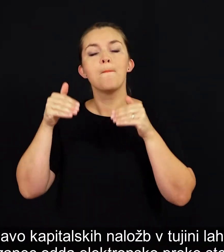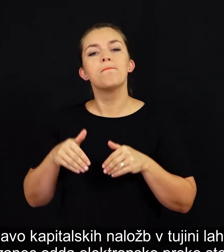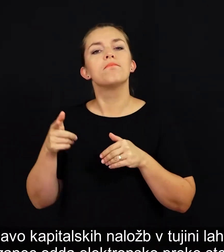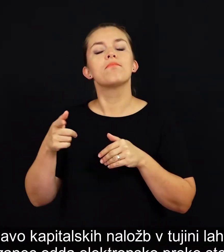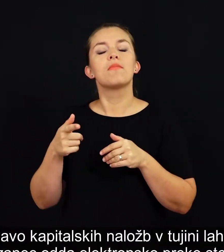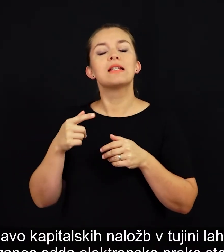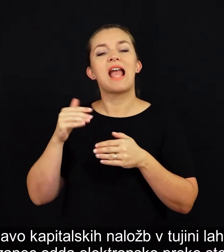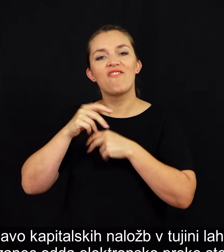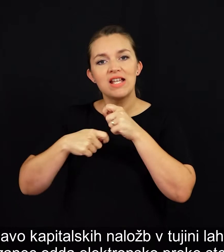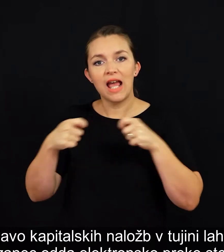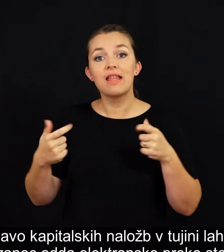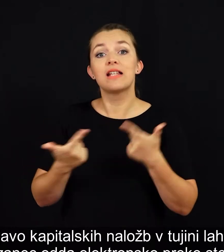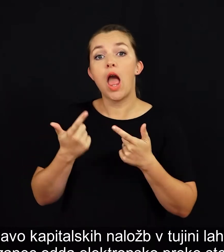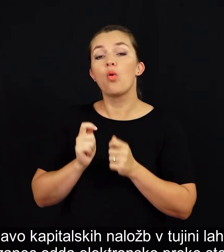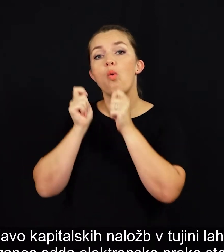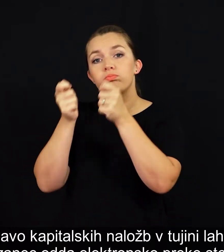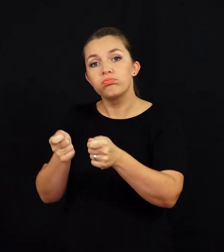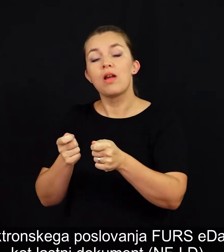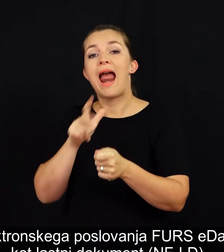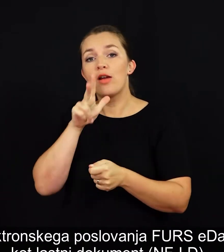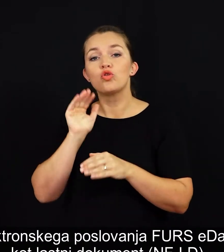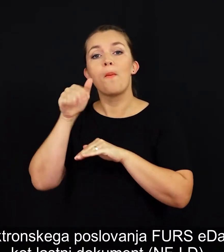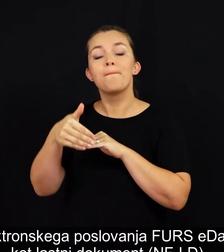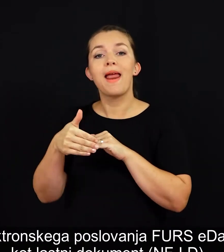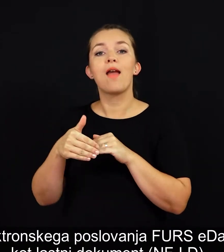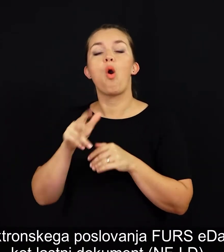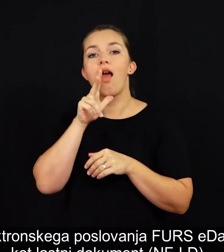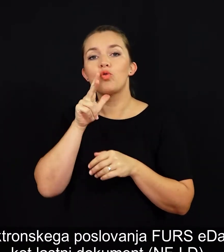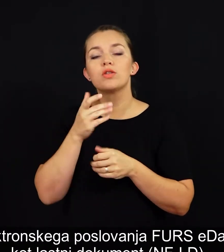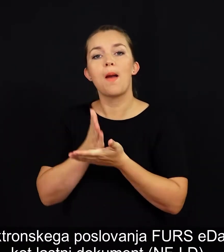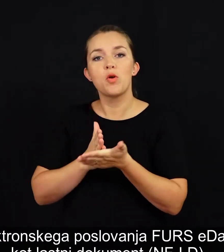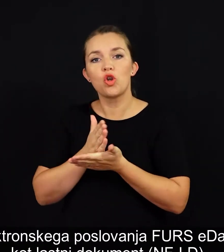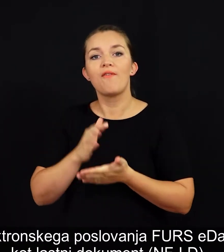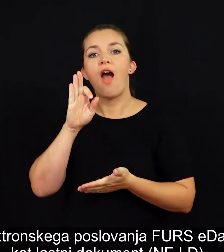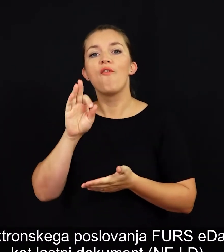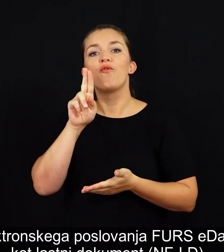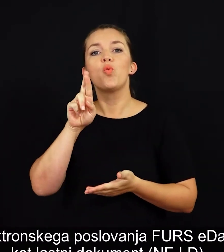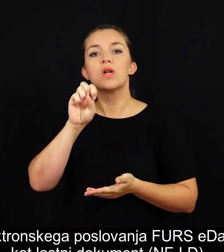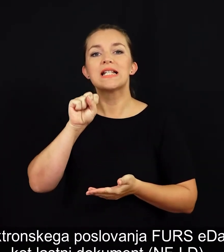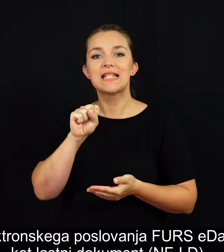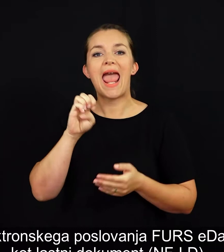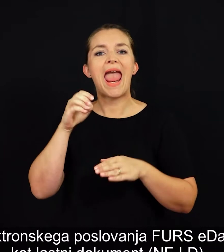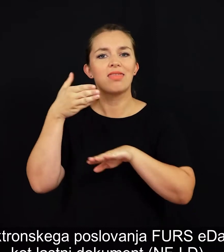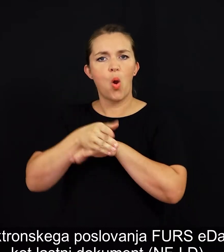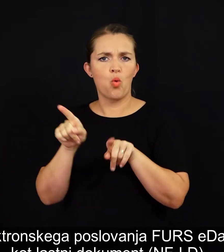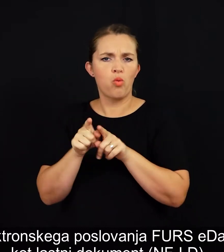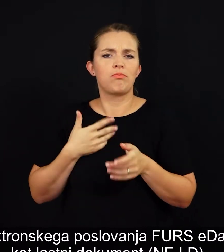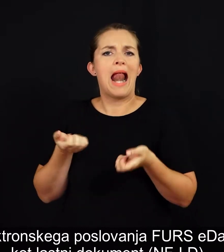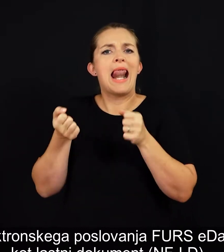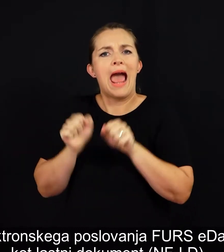odda elektronsko preko storitev elektronskega poslovanja FURS e-davki kot lastni dokument